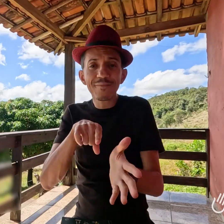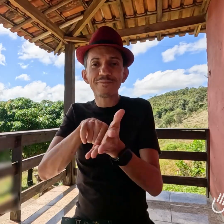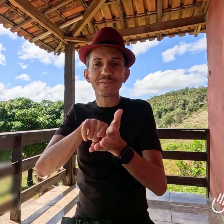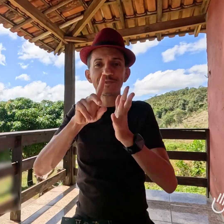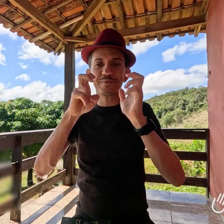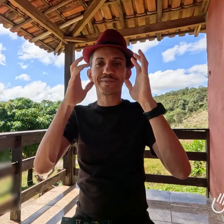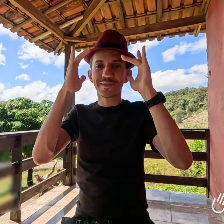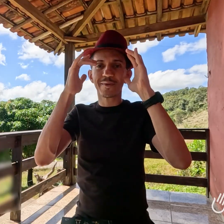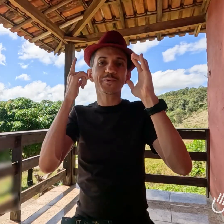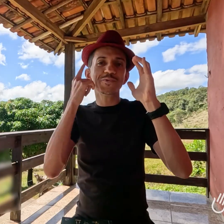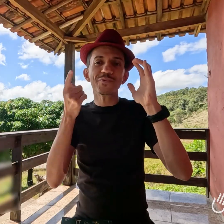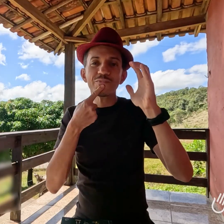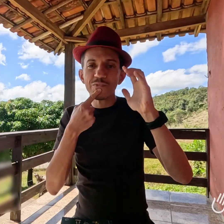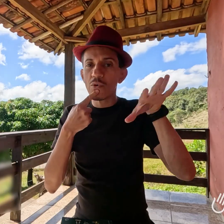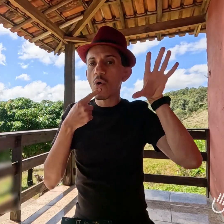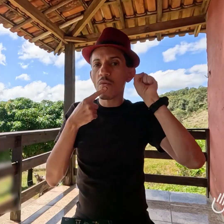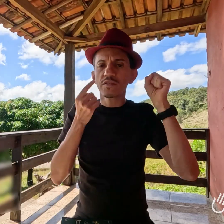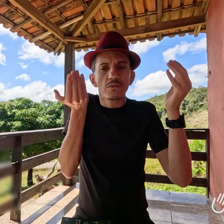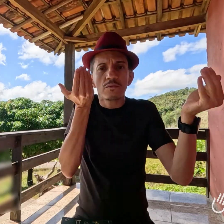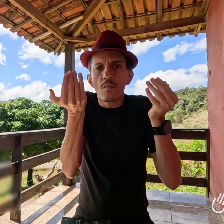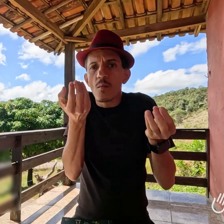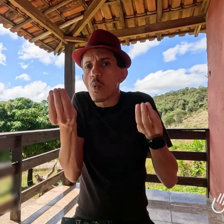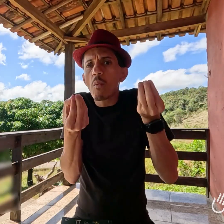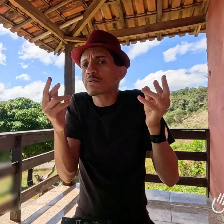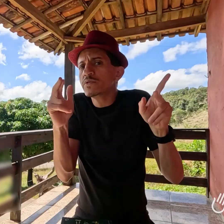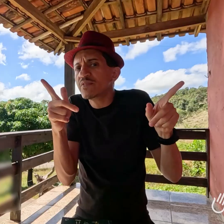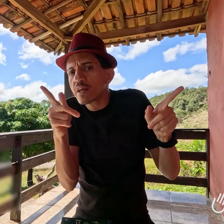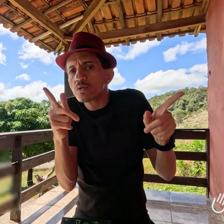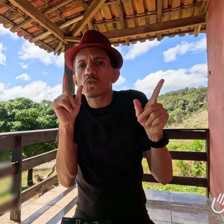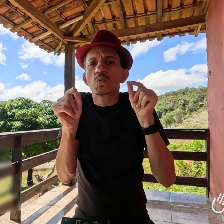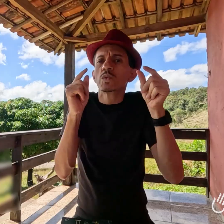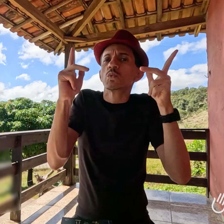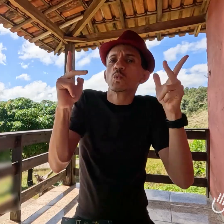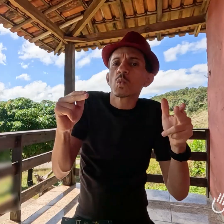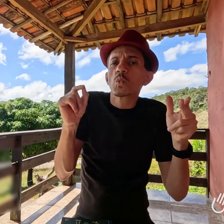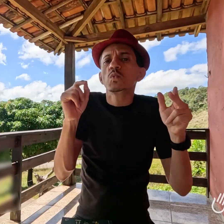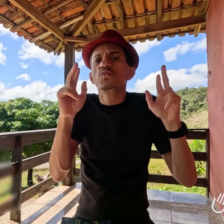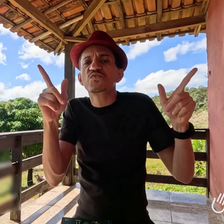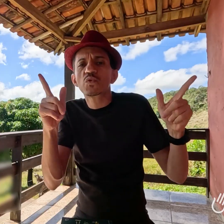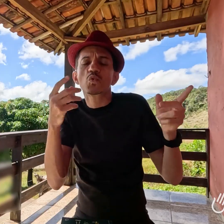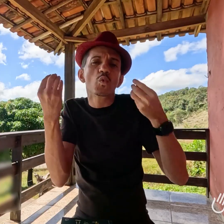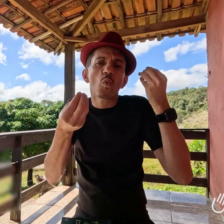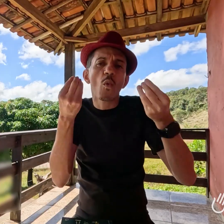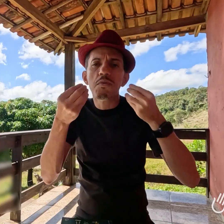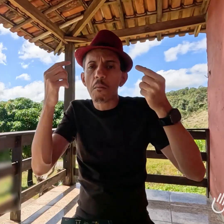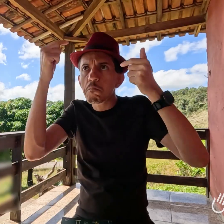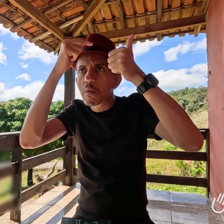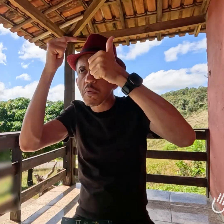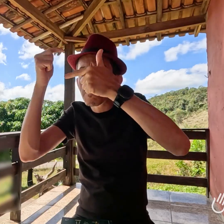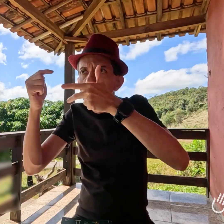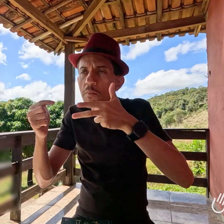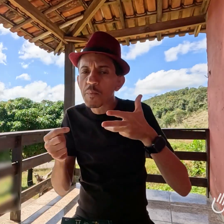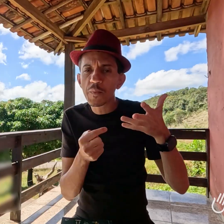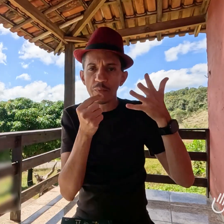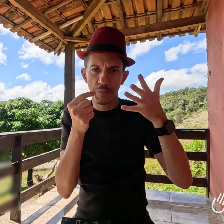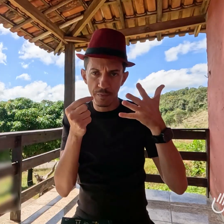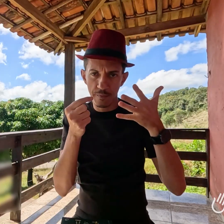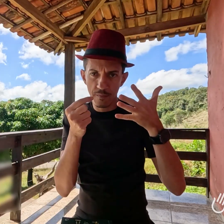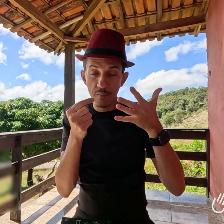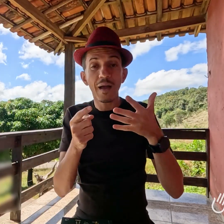pesquisas internacionais e nacionais, comparando o cérebro de pessoas surdas e de pessoas ouvintes. Quais são as diferenças, as